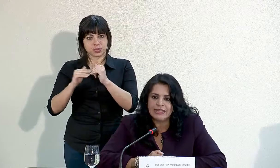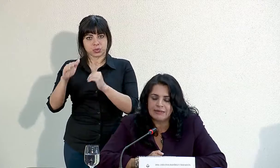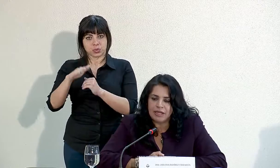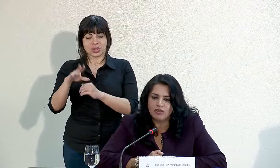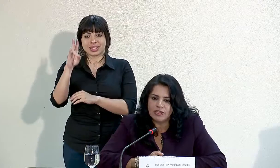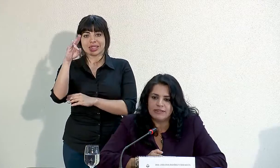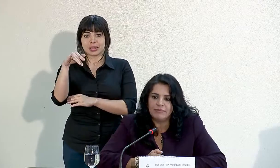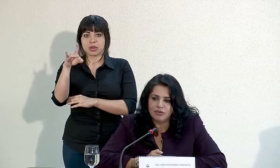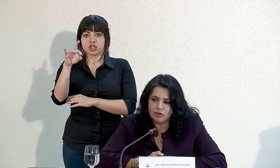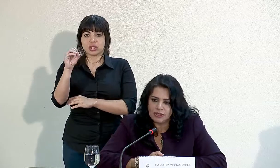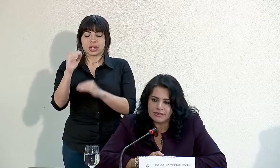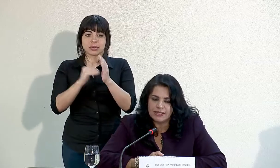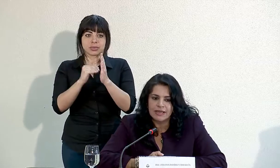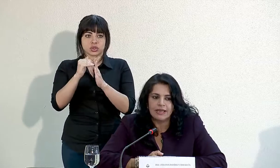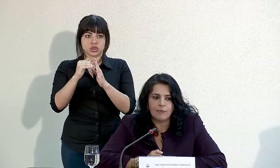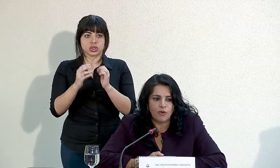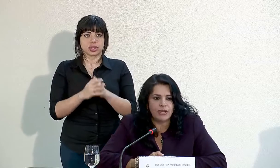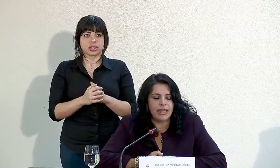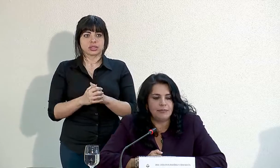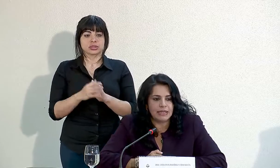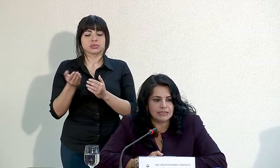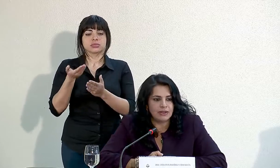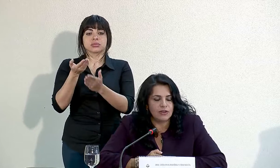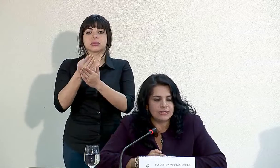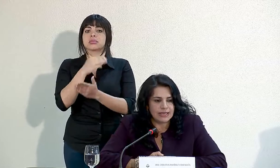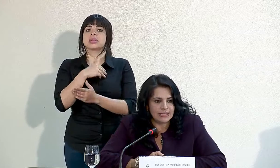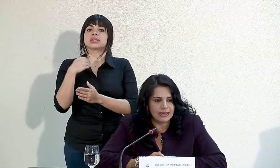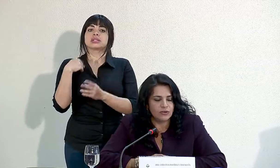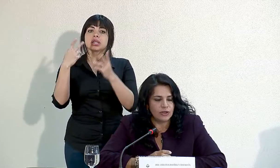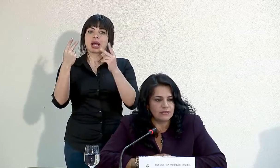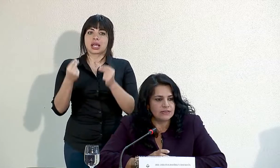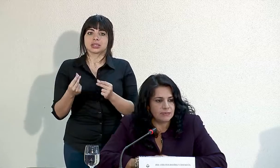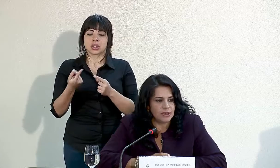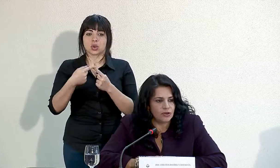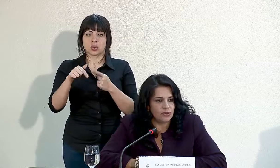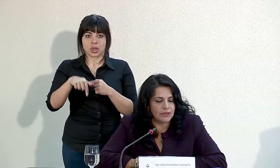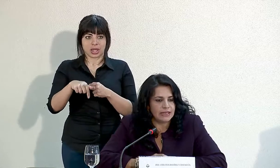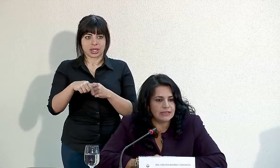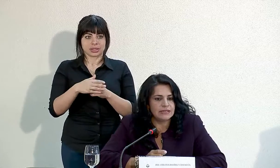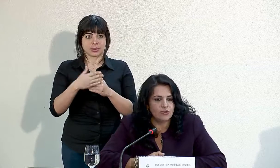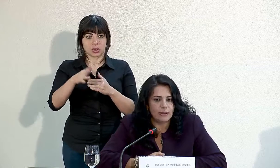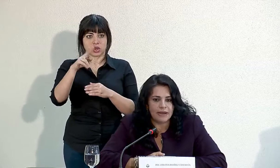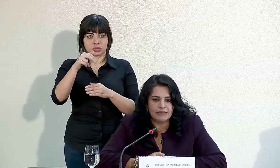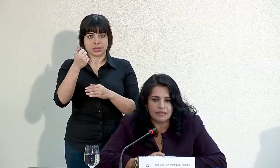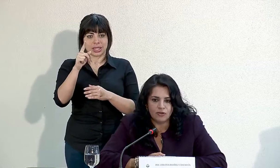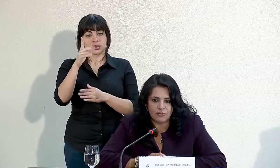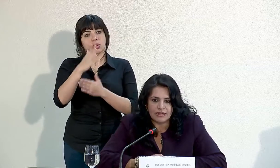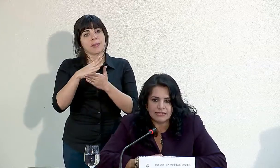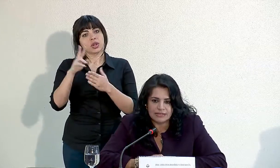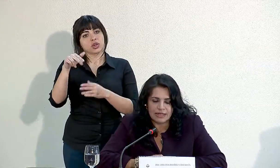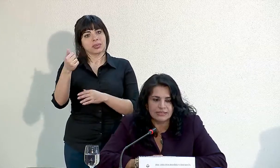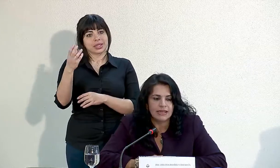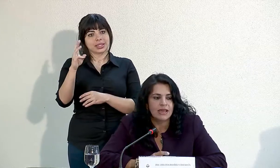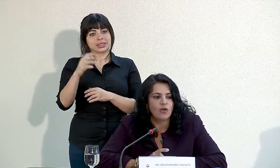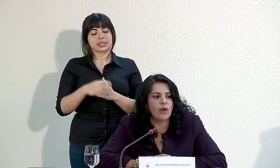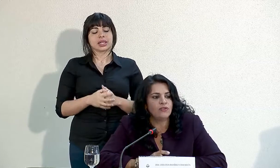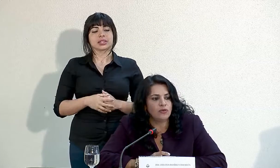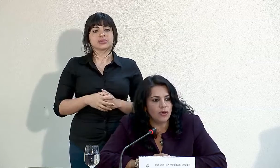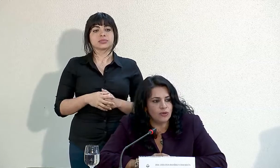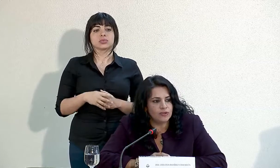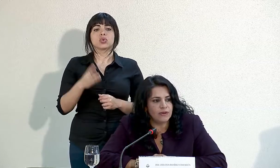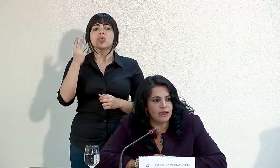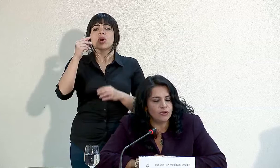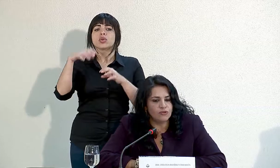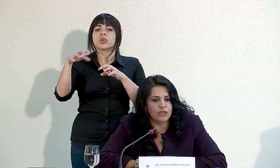y 7.080 millones que pone el Ministerio de Hacienda durante este periodo 2015 y una parte de 2016.